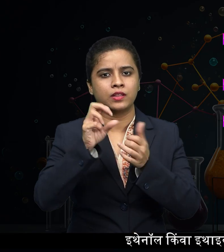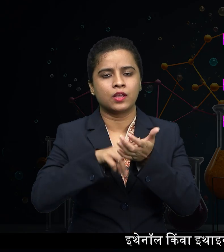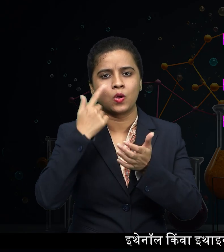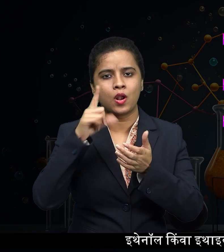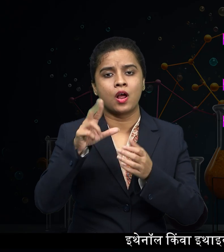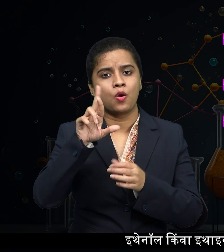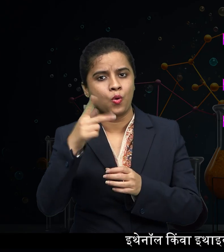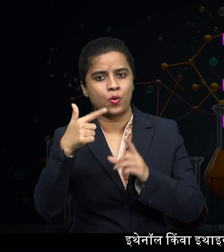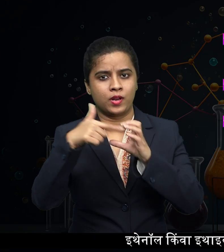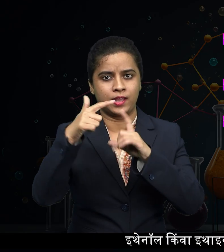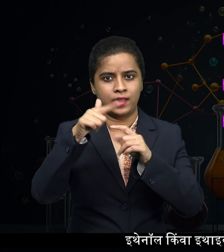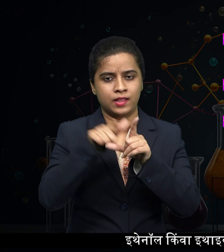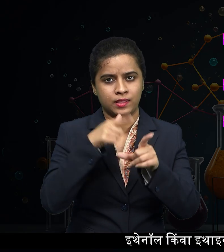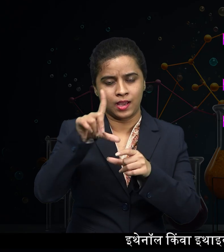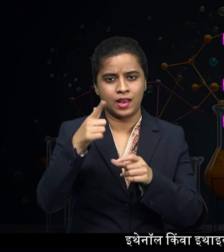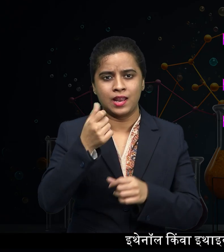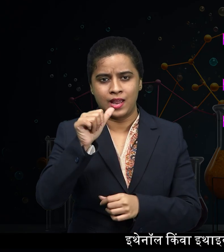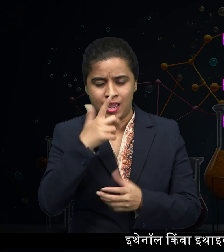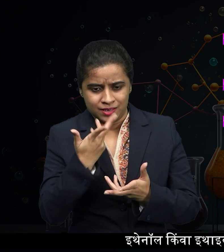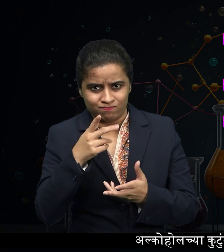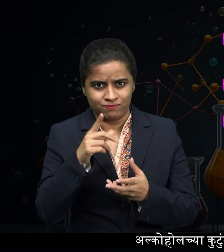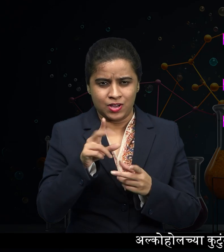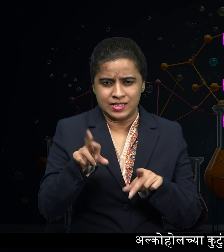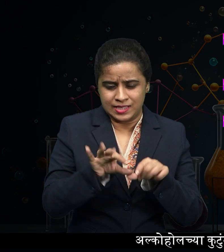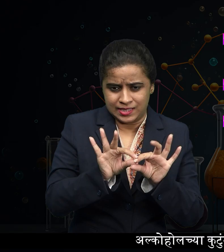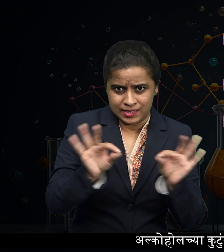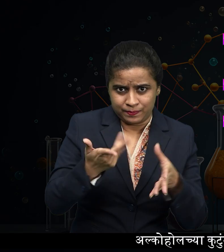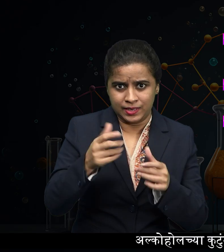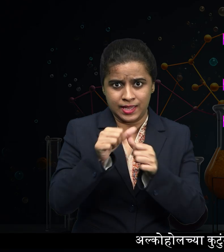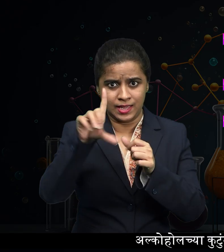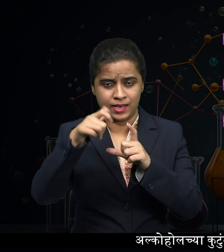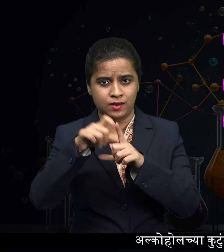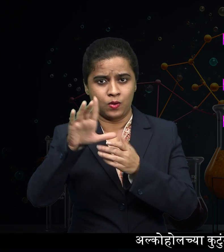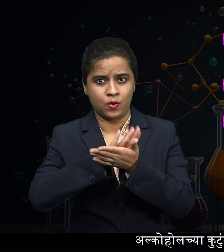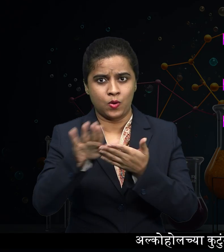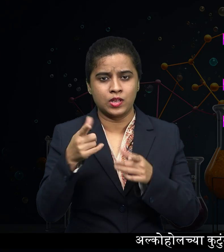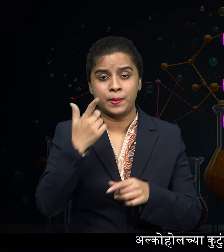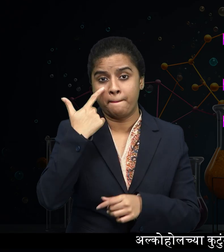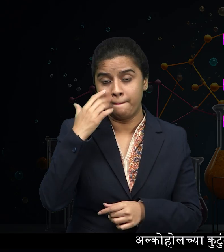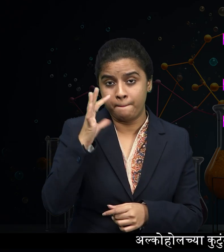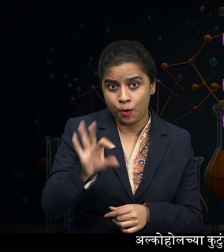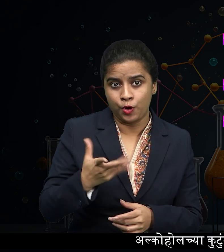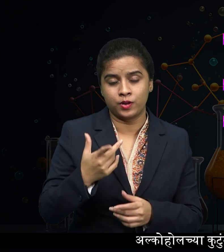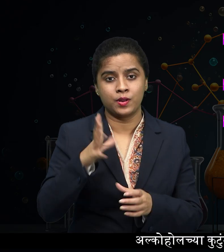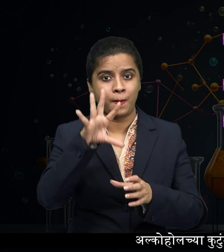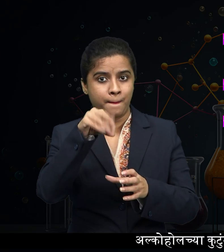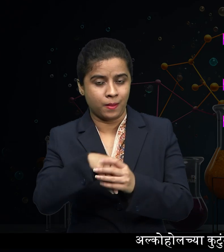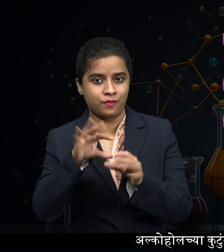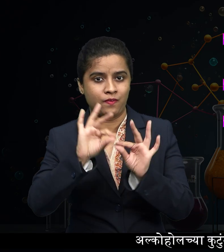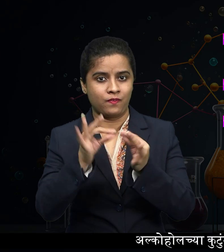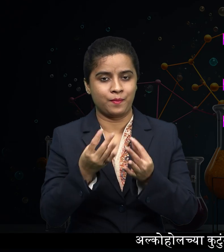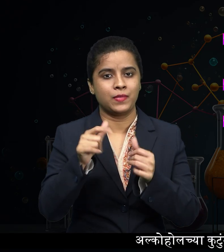इथेनॉल आणि इथाईल अल्कोहॉल किंवा फक्त अल्कोहॉल हे अल्कोहॉलच्या कुटुंबातील सर्वात महत्त्वाचे सदस्य आहे।